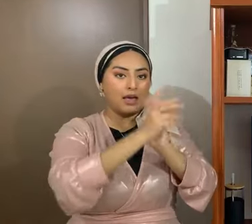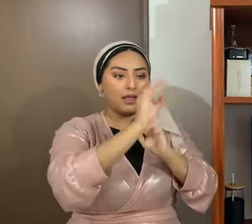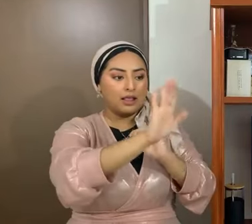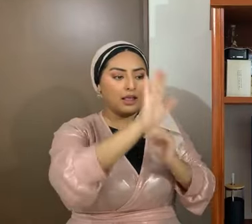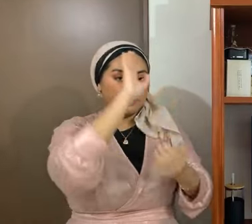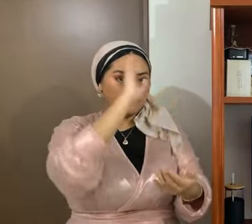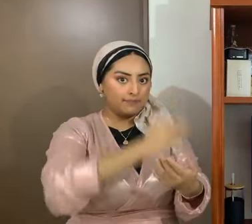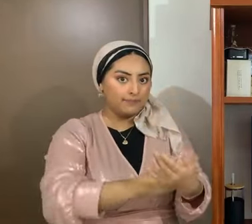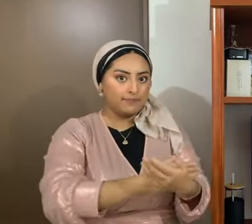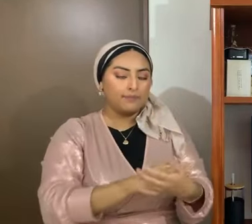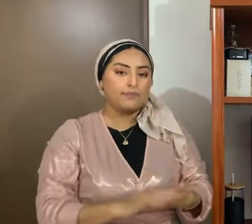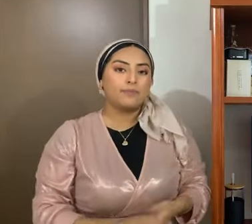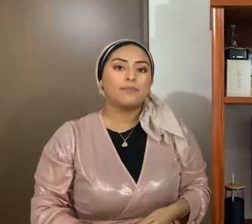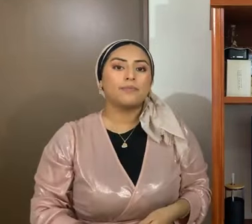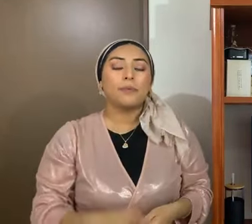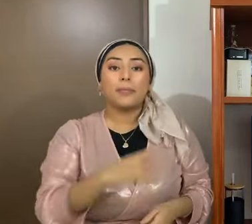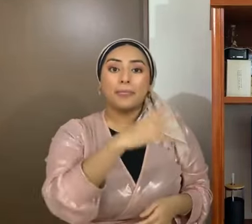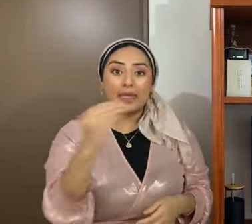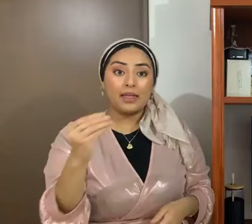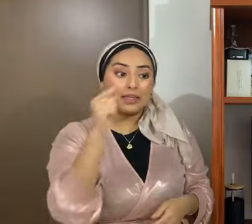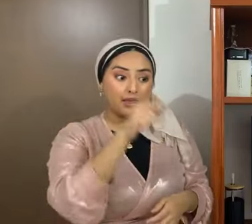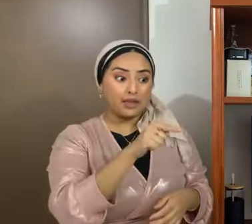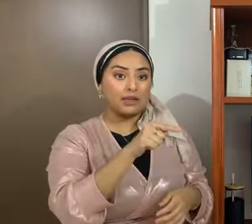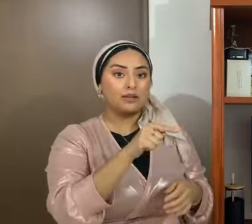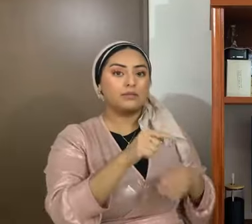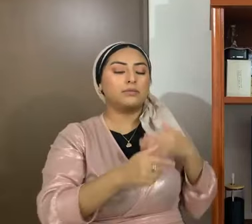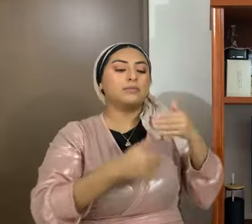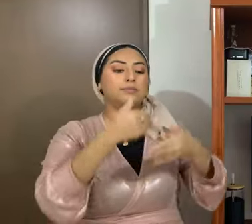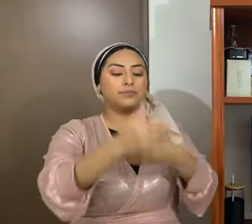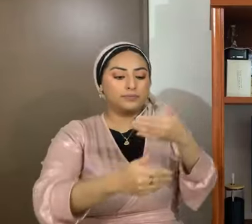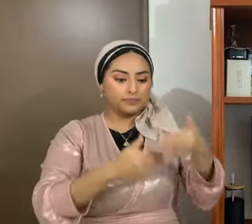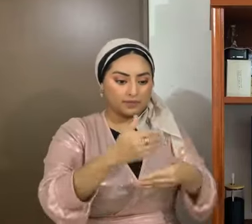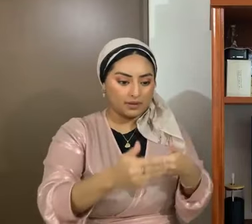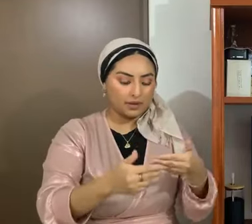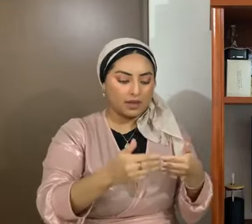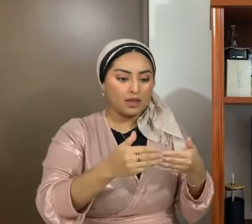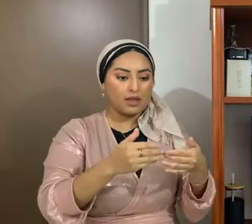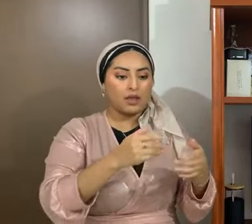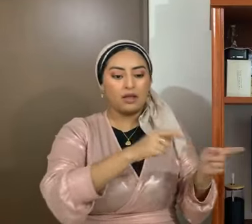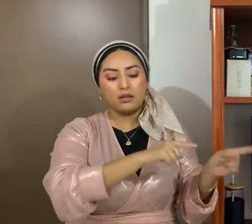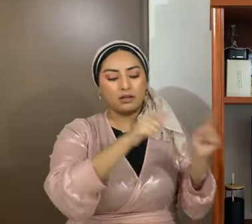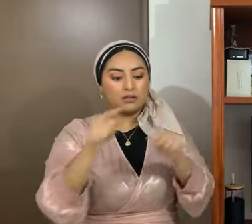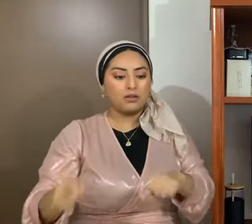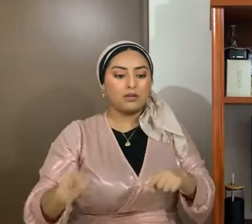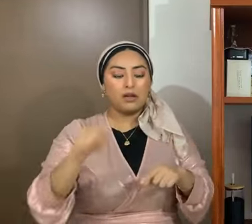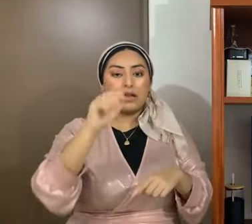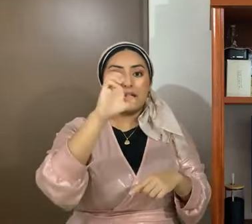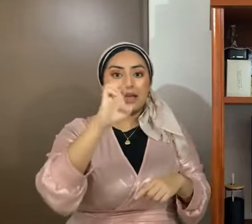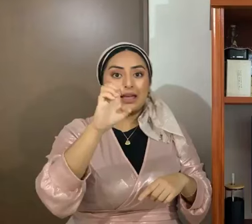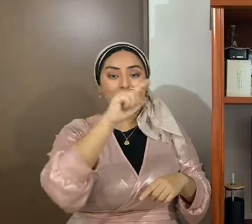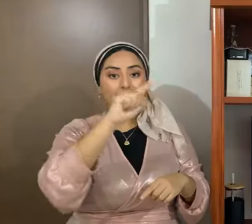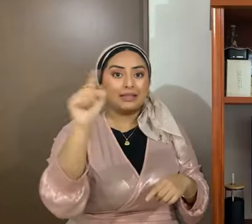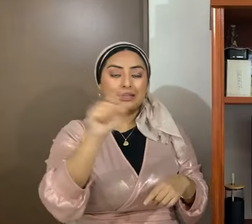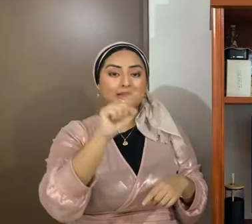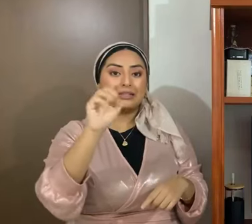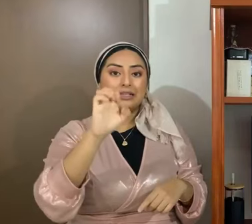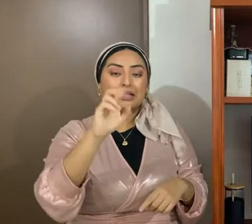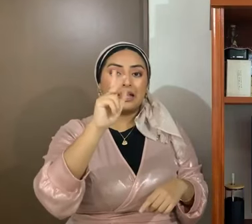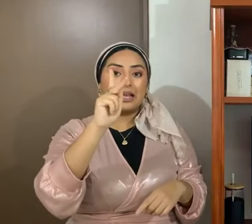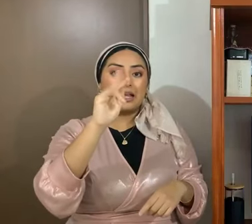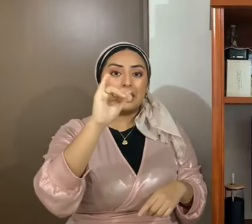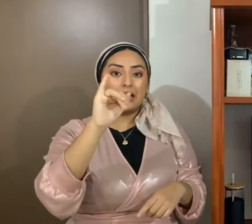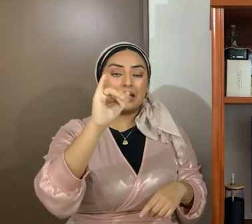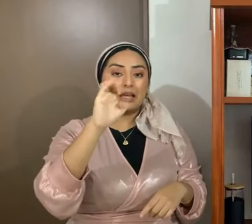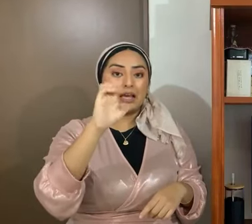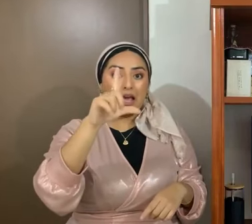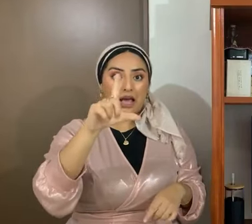Aarón y sus hijos. Y entonces ahí vamos a avanzar, vamos a Ezequiel, al libro del profeta Ezequiel, en